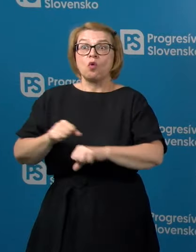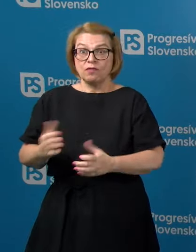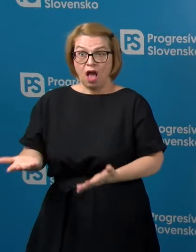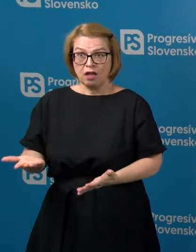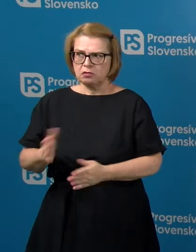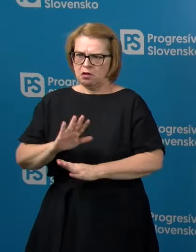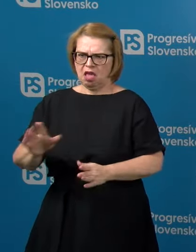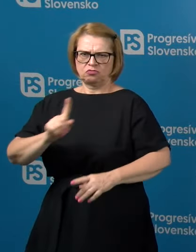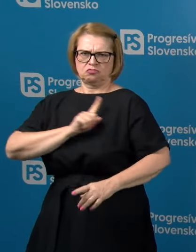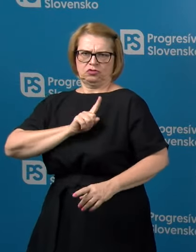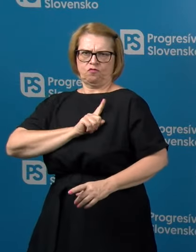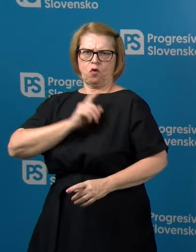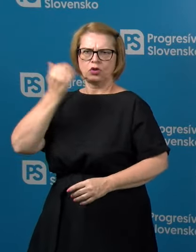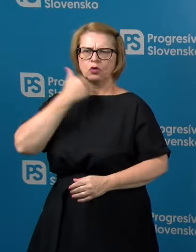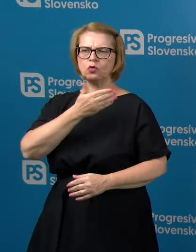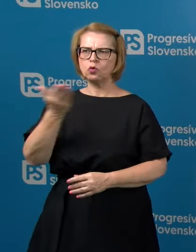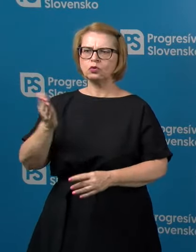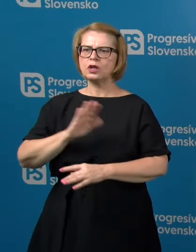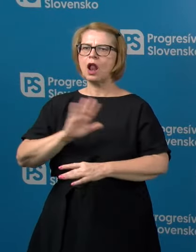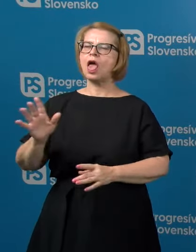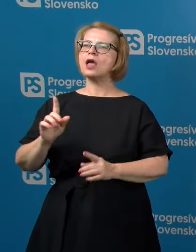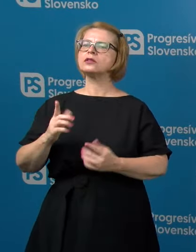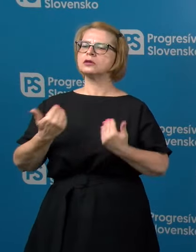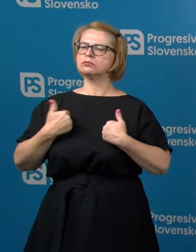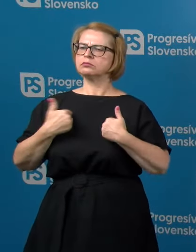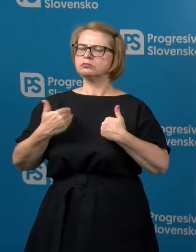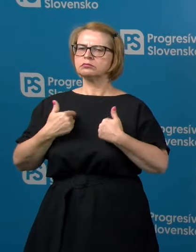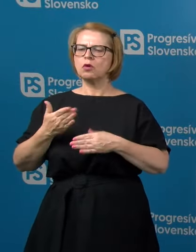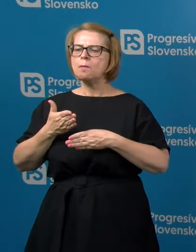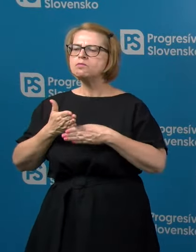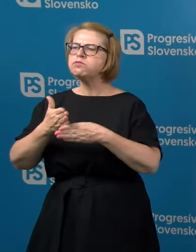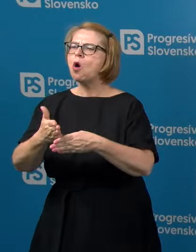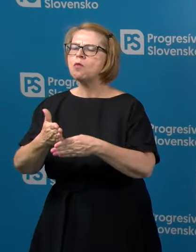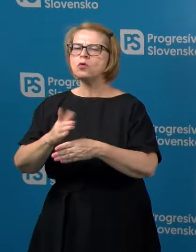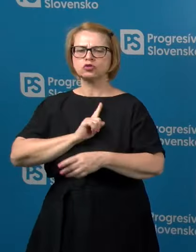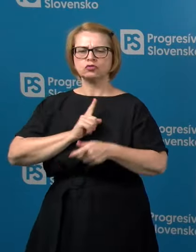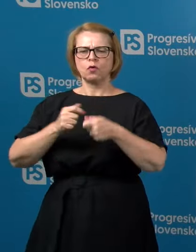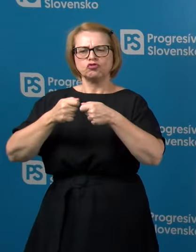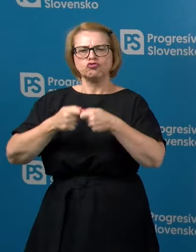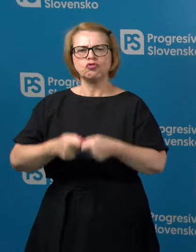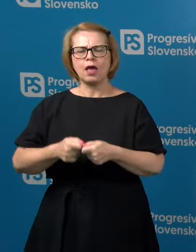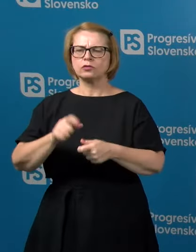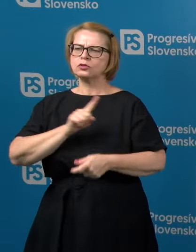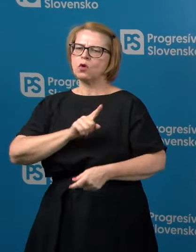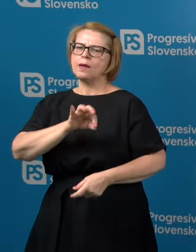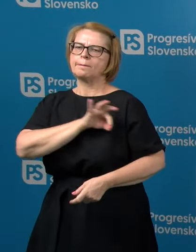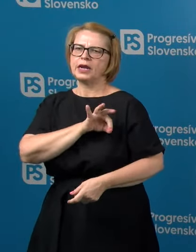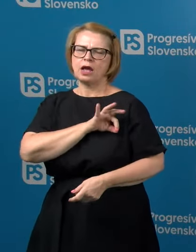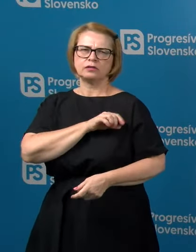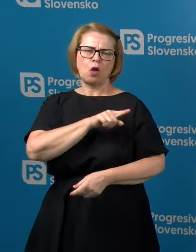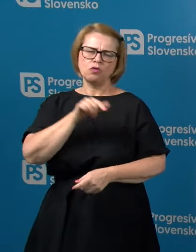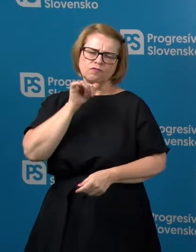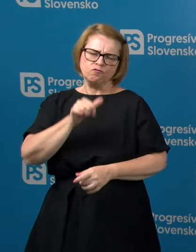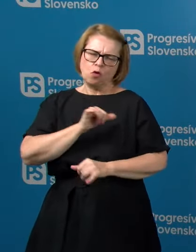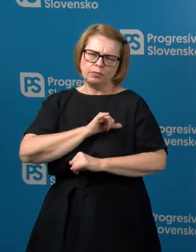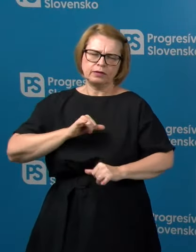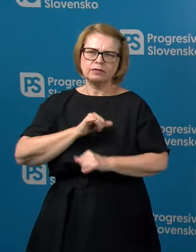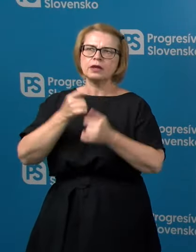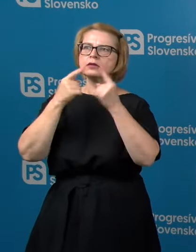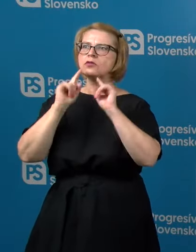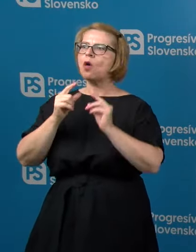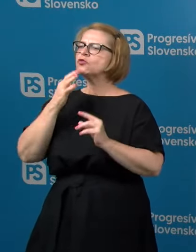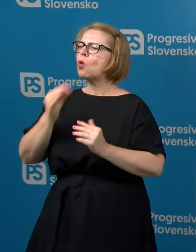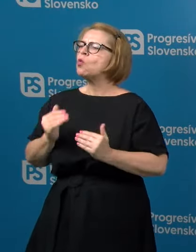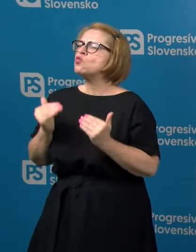ľudí, o pomoc a výhody pre svojich vlastných či členov alebo priateľov. Absolútne nejde o to, aby posúvali Slovensko